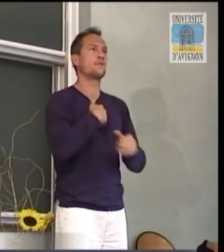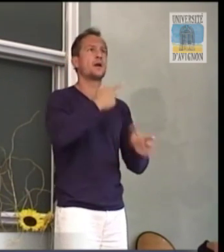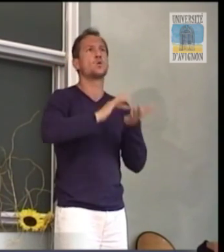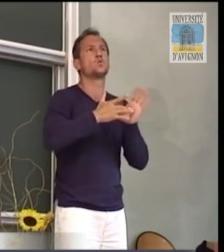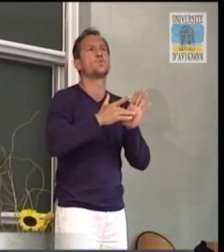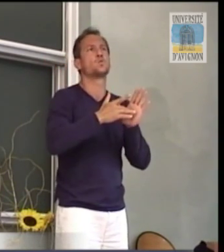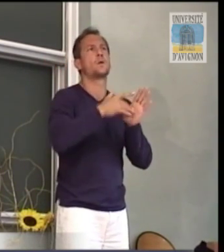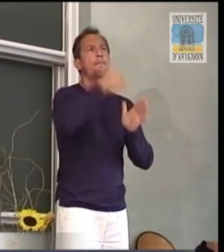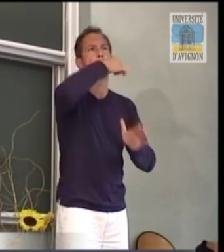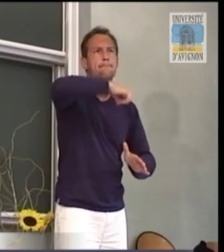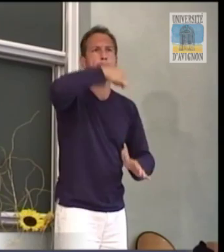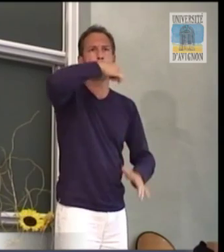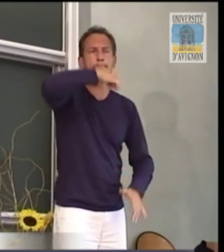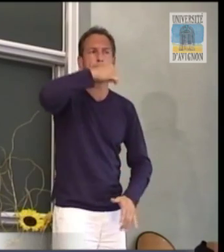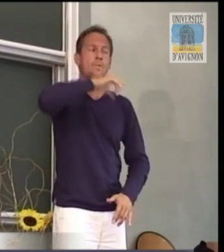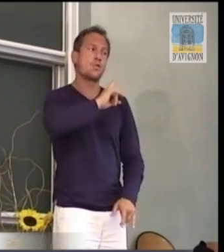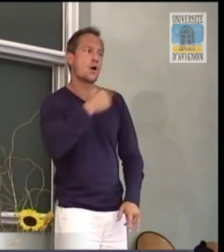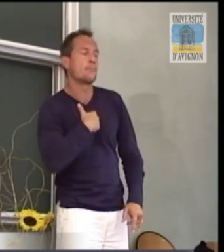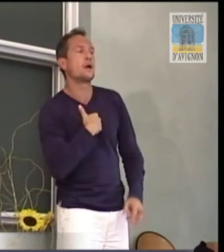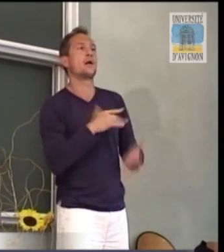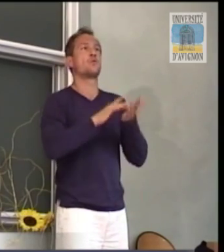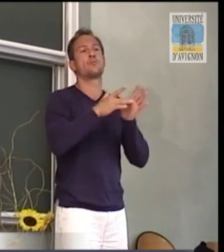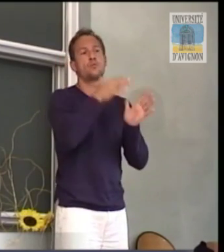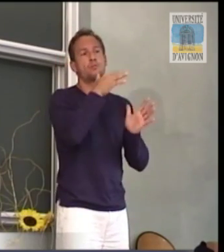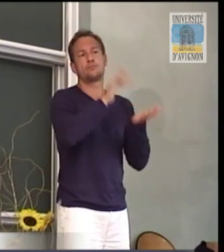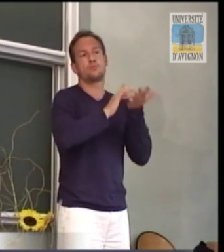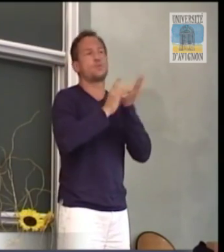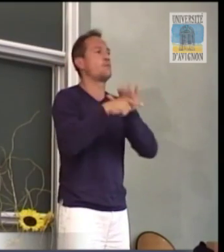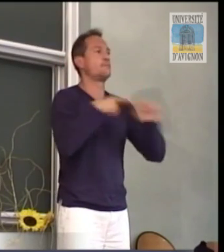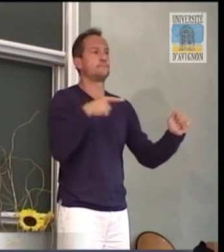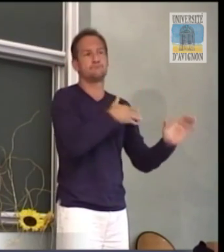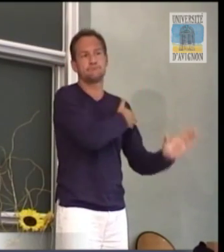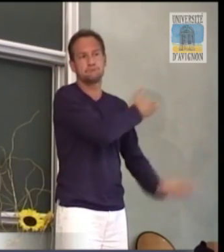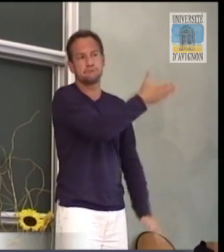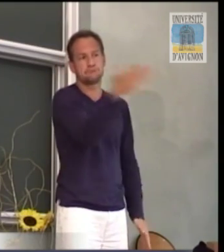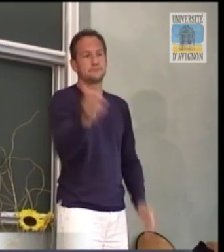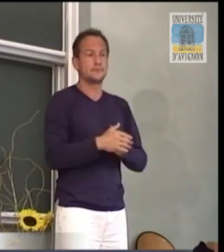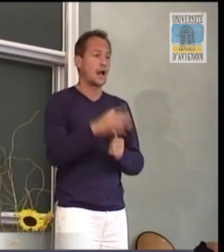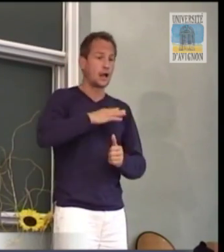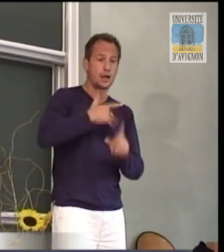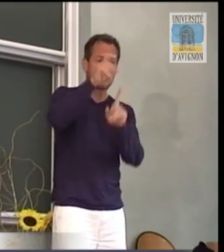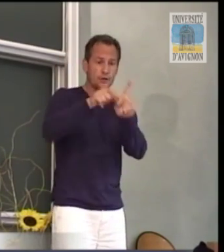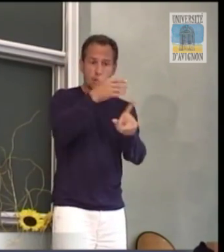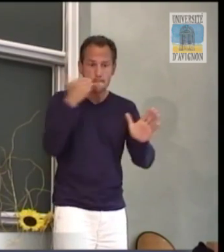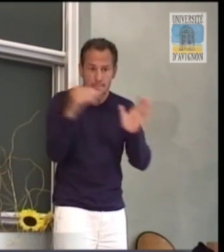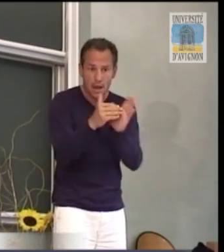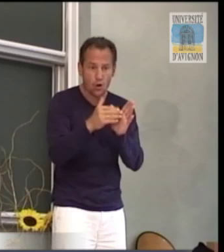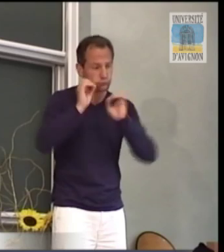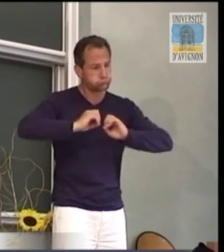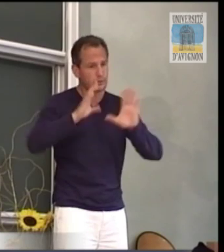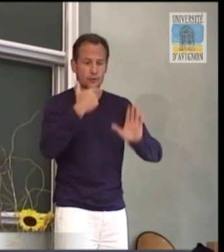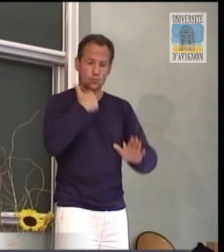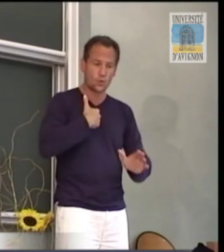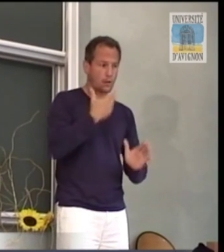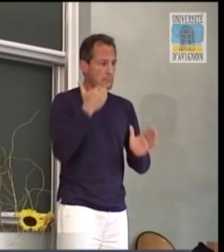travail, mais objectivement, on ne peut pas tout faire. Il y en a qui le font mieux que nous, il faut leur laisser le faire. Voilà. Donc ça, c'est un